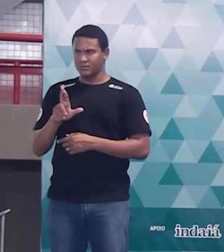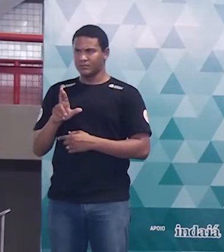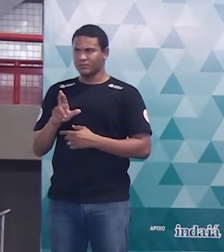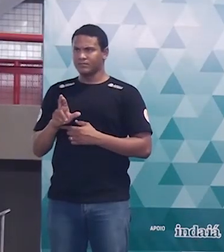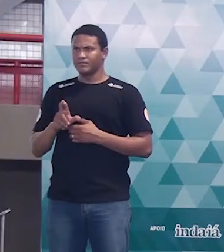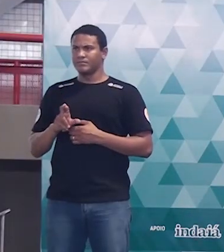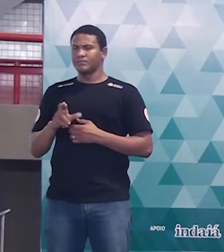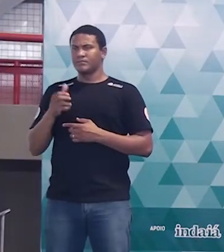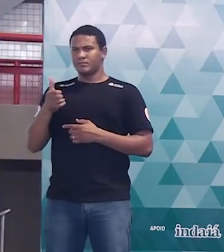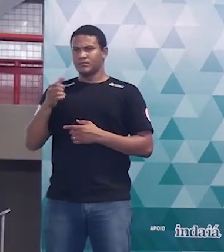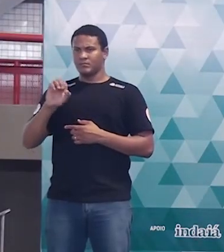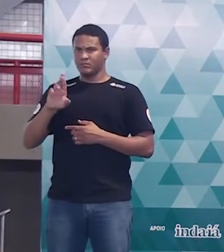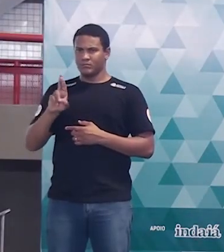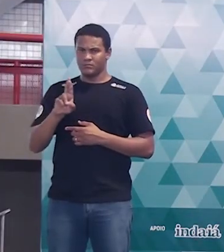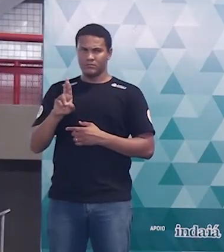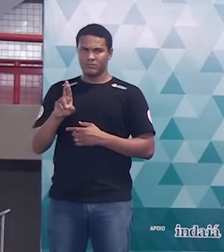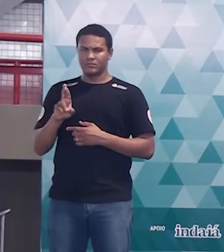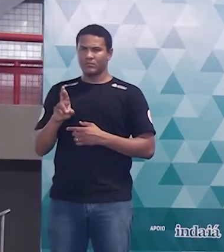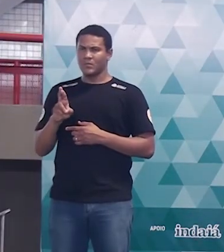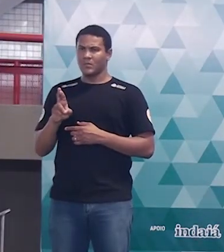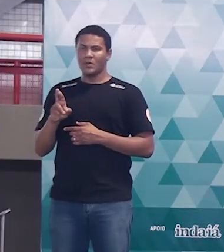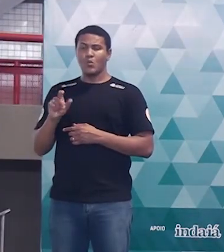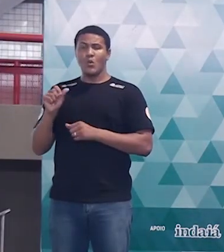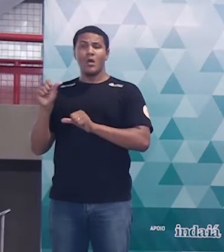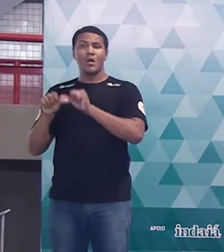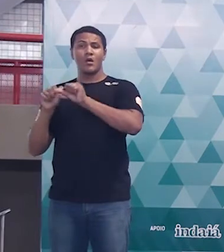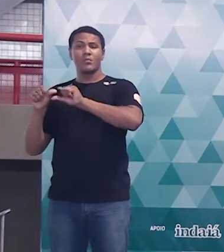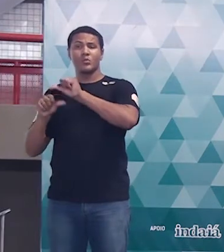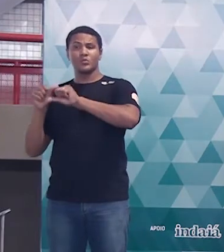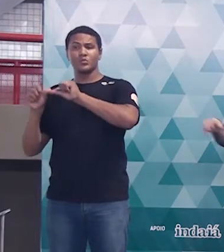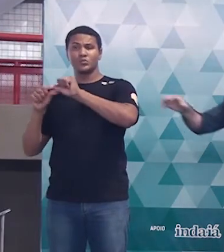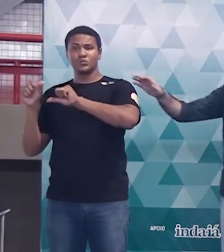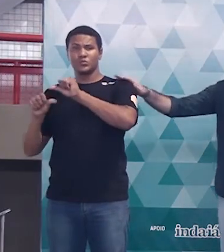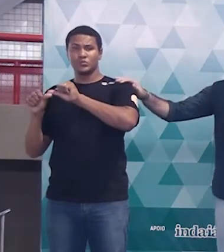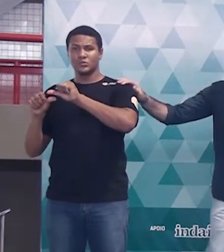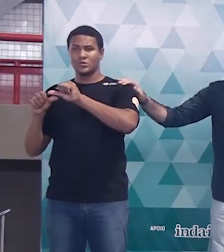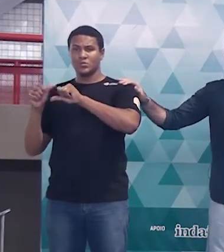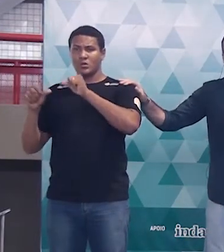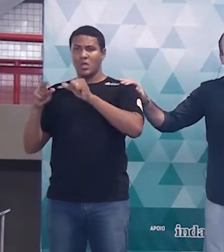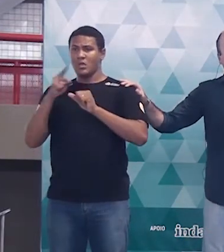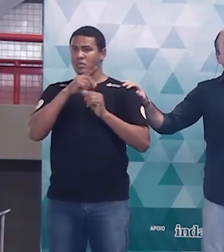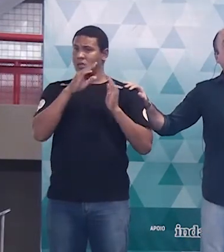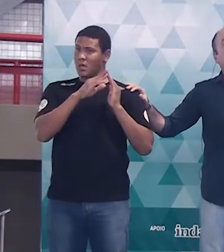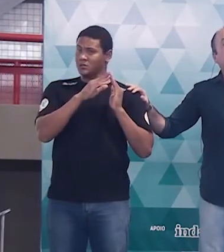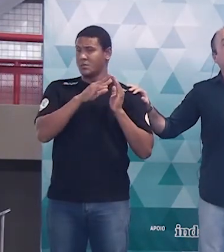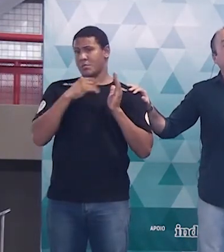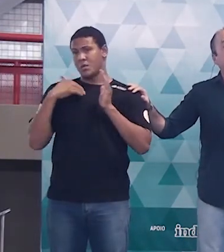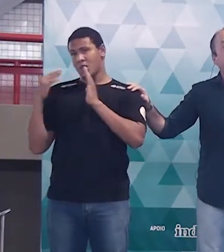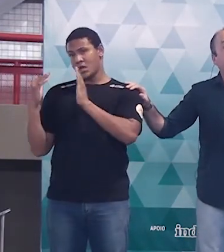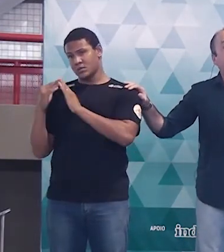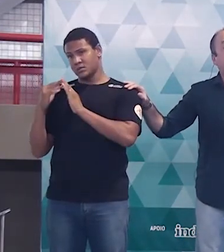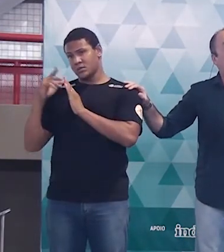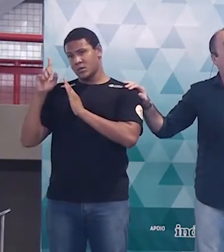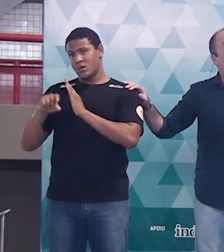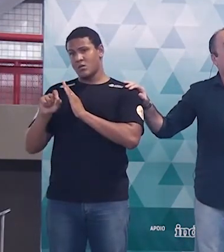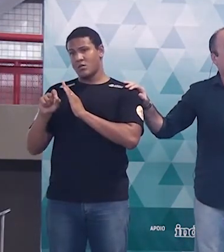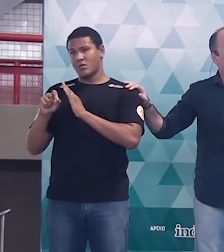R$10. Valor fixo. O que vai variar da minha casa para a casa dele vai ser o consumo